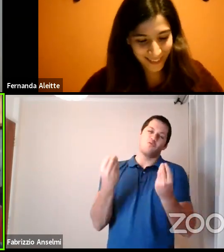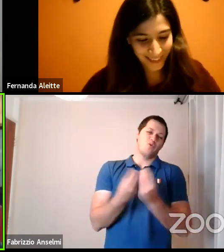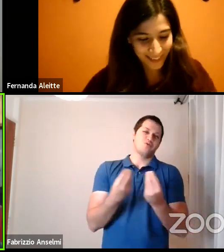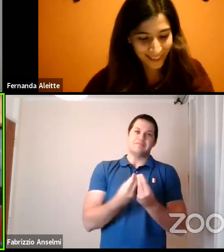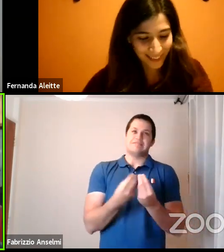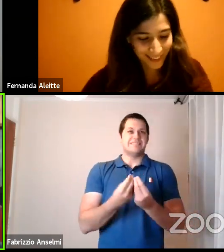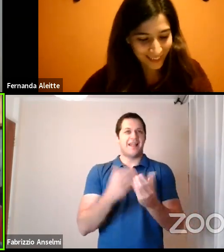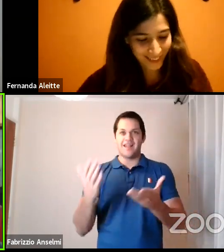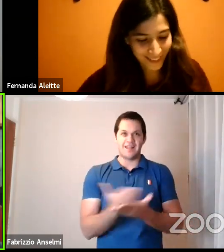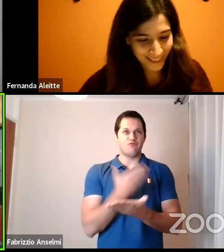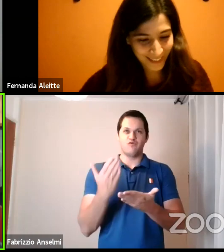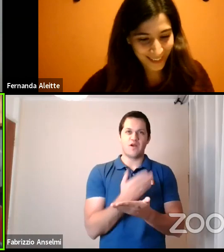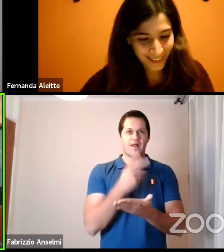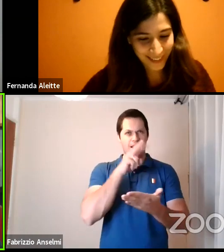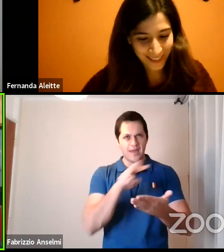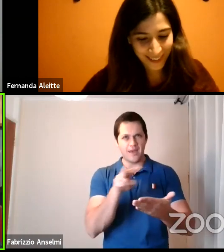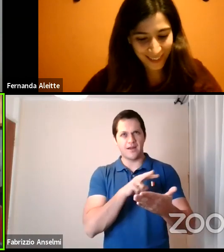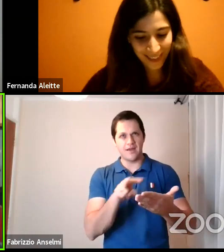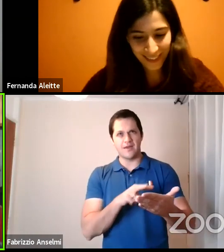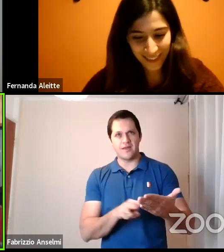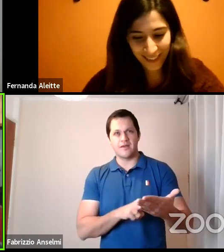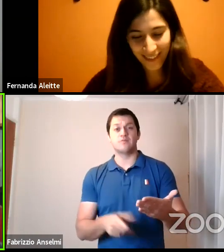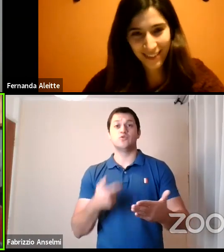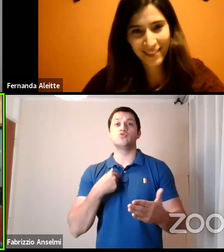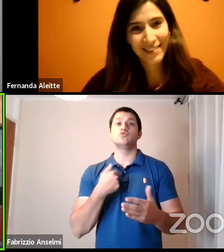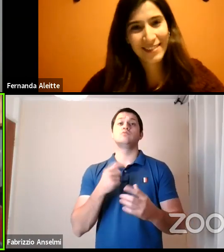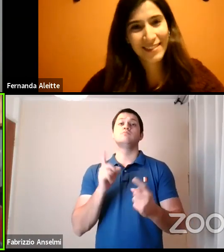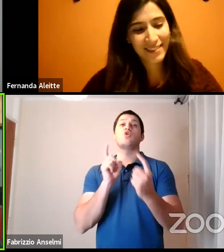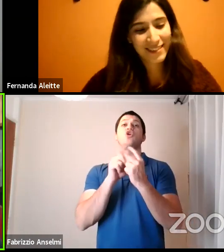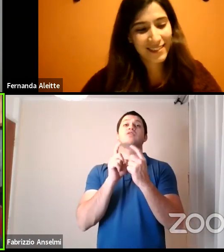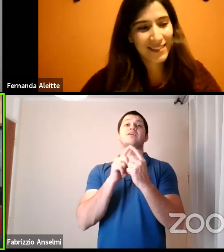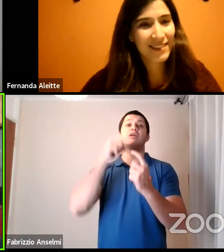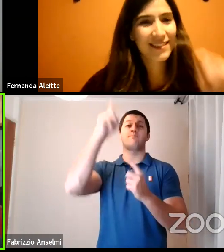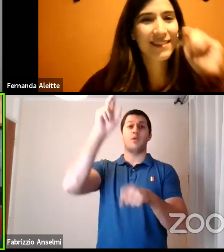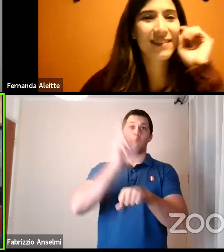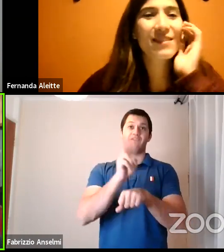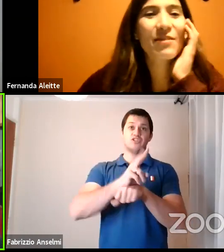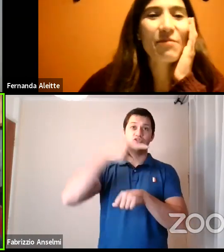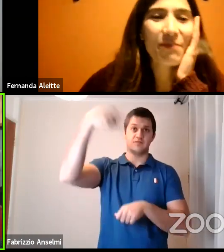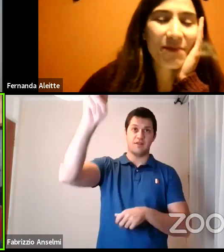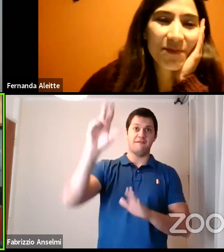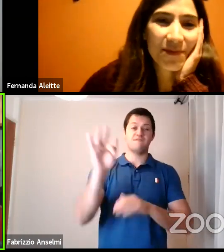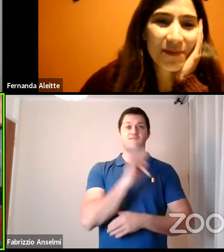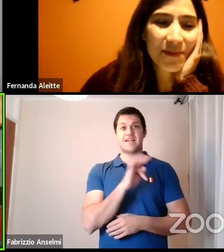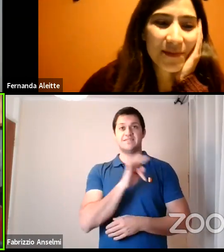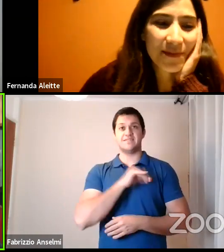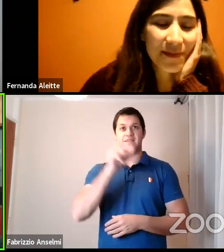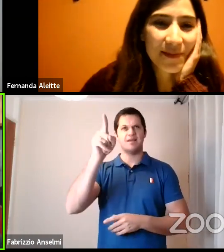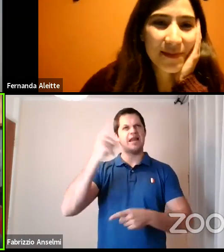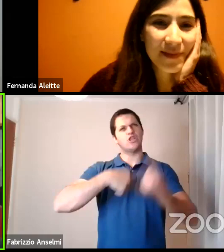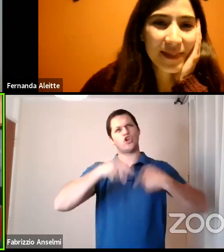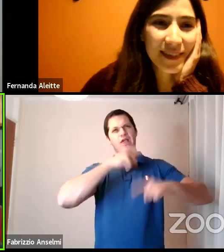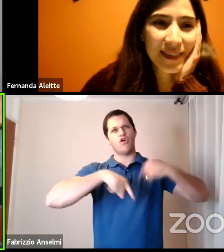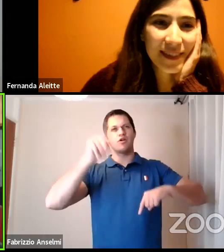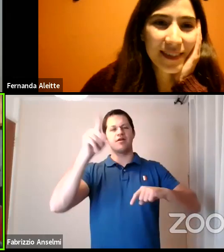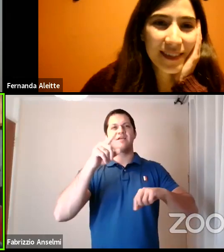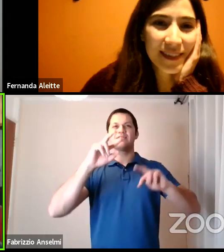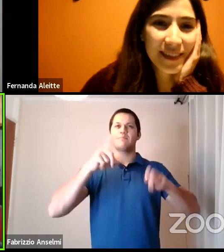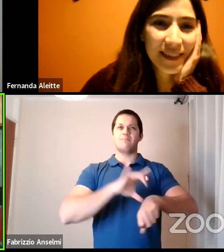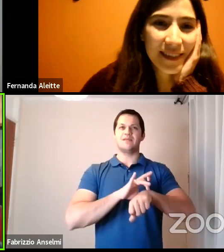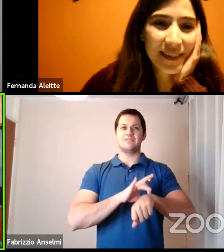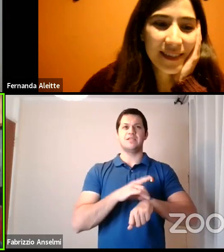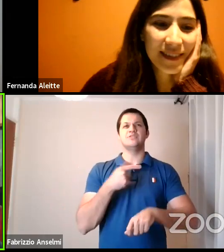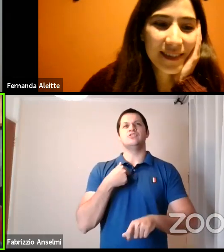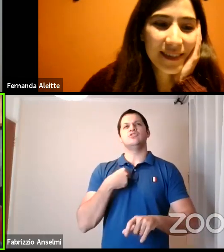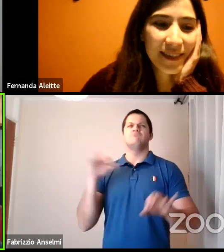les comentaba, creo que me contacté con un profesor francés, un historiador de la medicina, etcétera. Muy gentil, le expliqué todo el